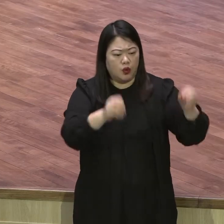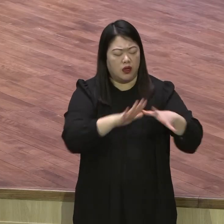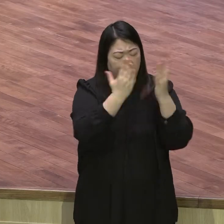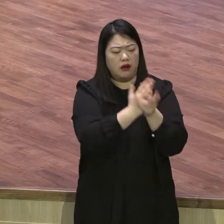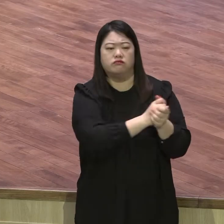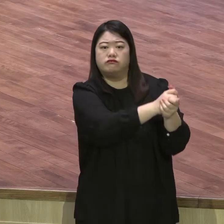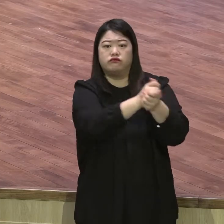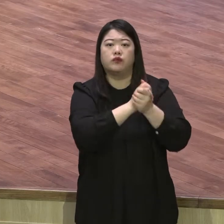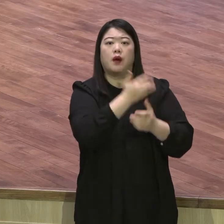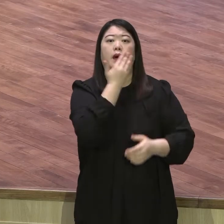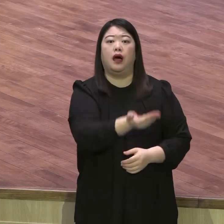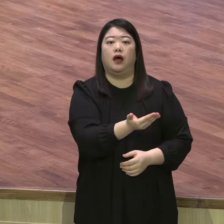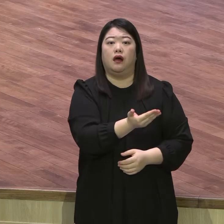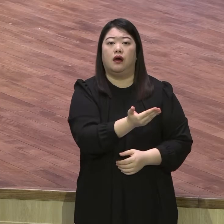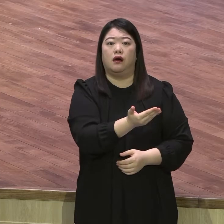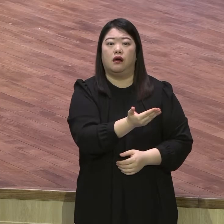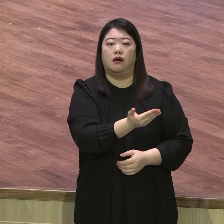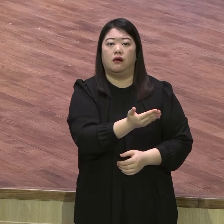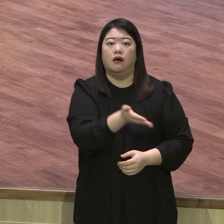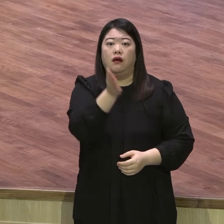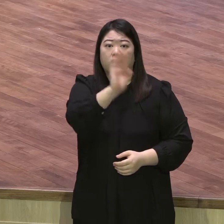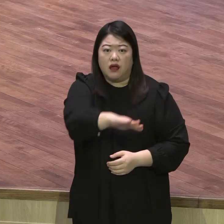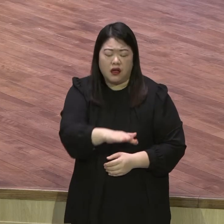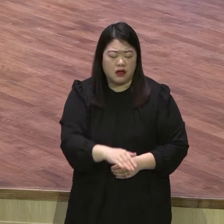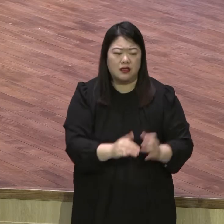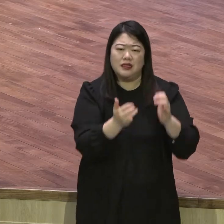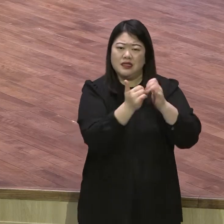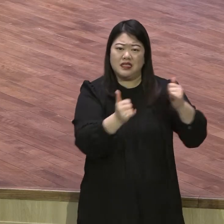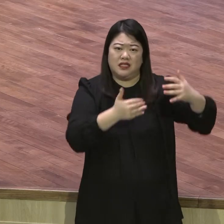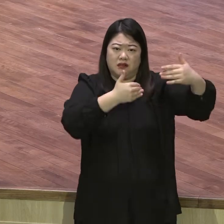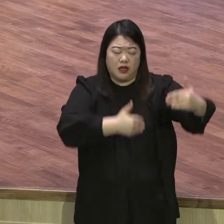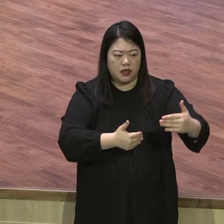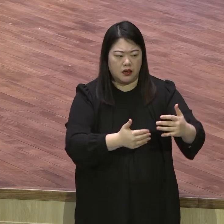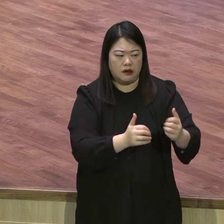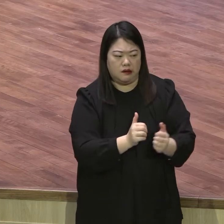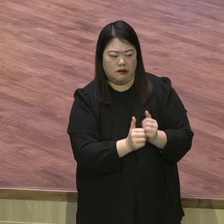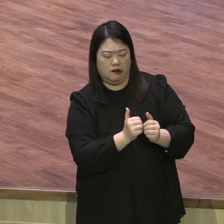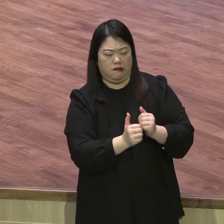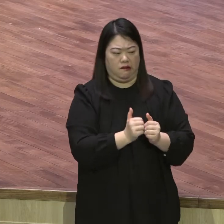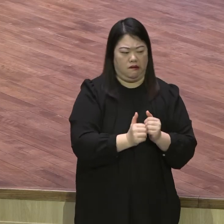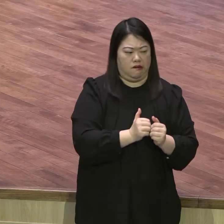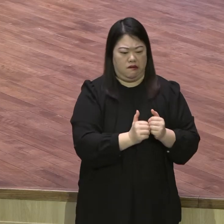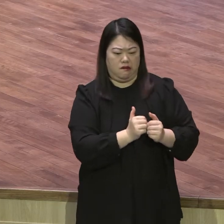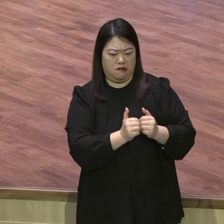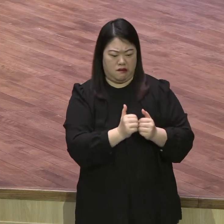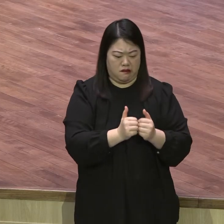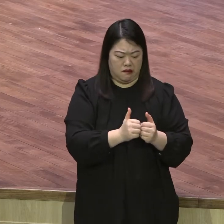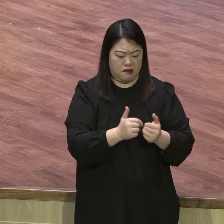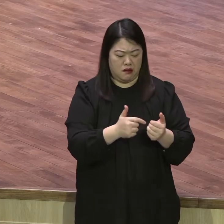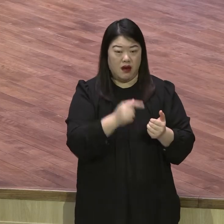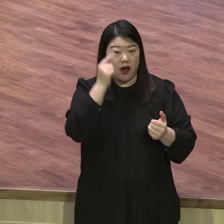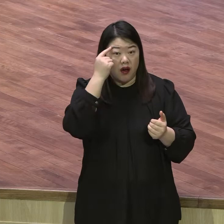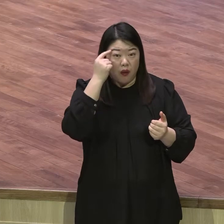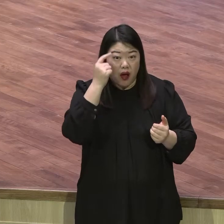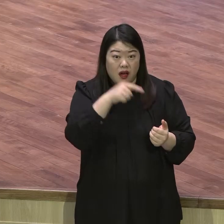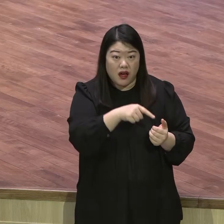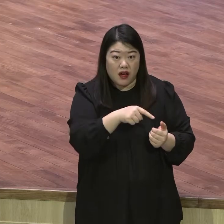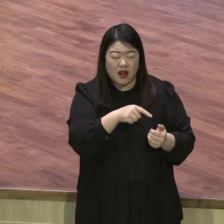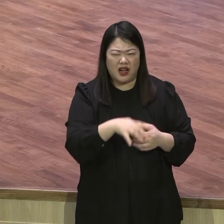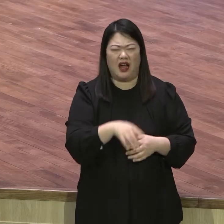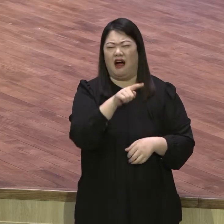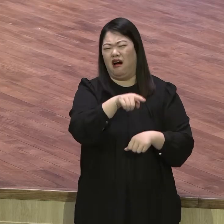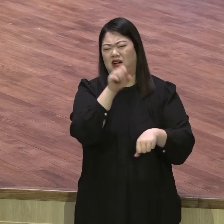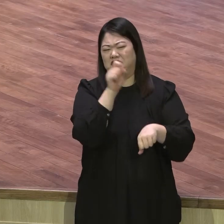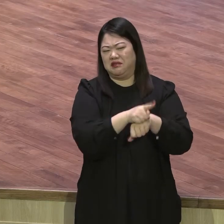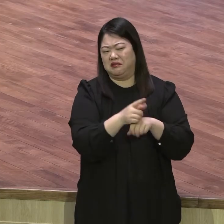사이가 좋지 않느냐? 왜 인간관계를 잘 못하느냐? 왜 그 사람 성격이 어때서? 그 사람 습관이